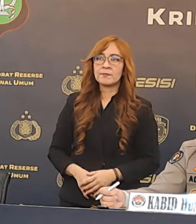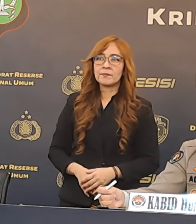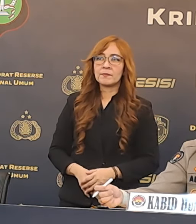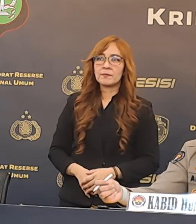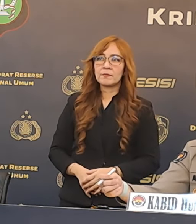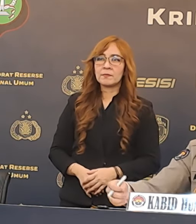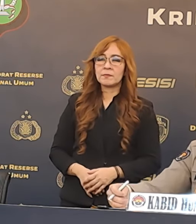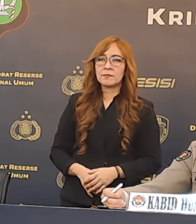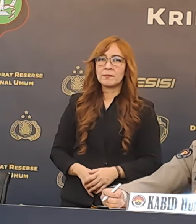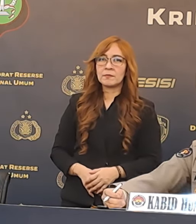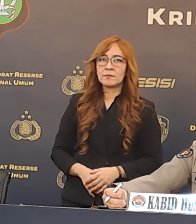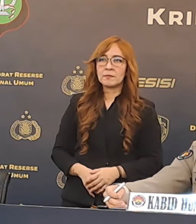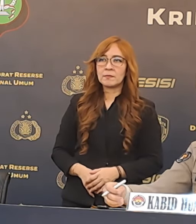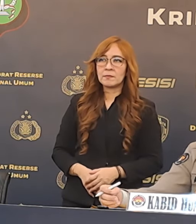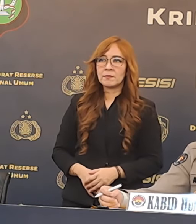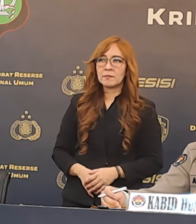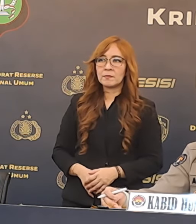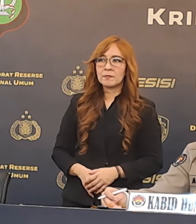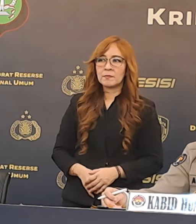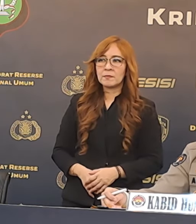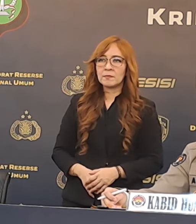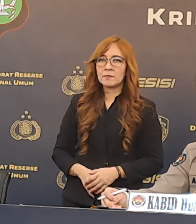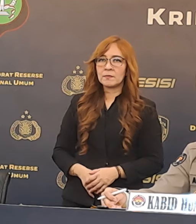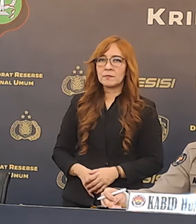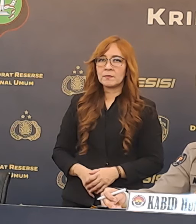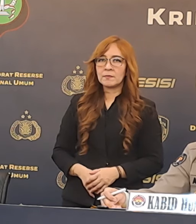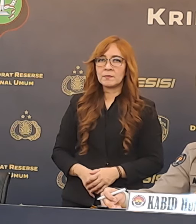Rekan-rekan sekalian, di dalam